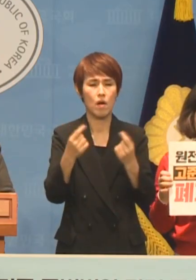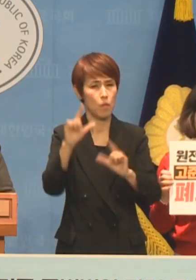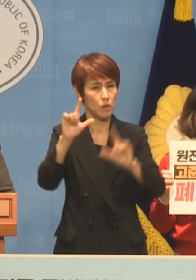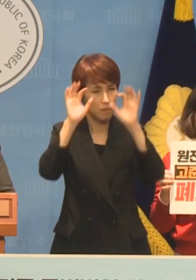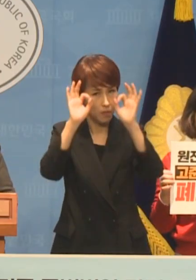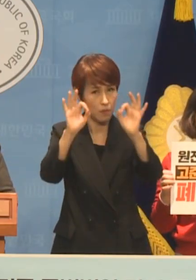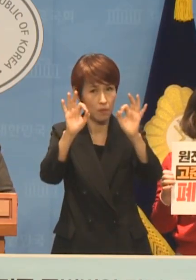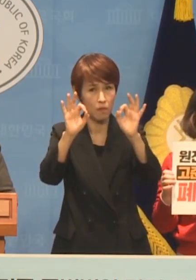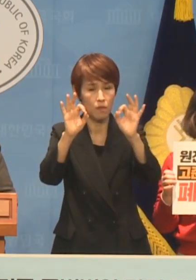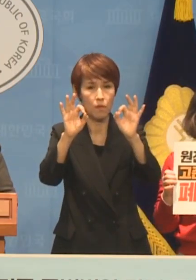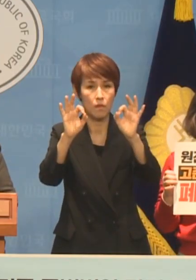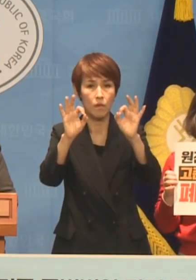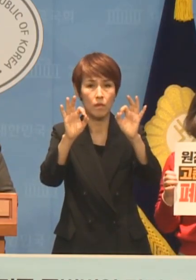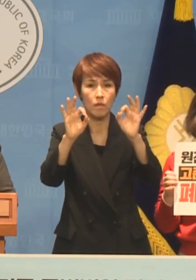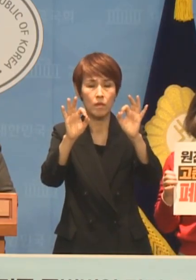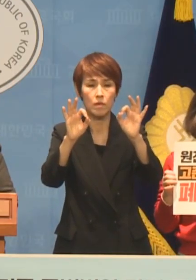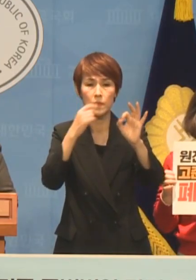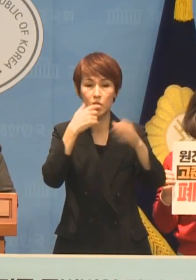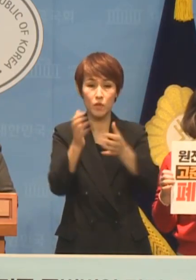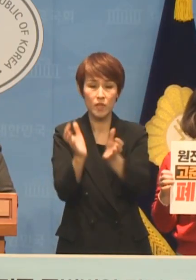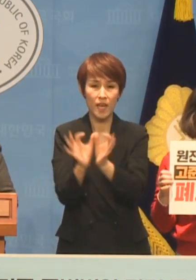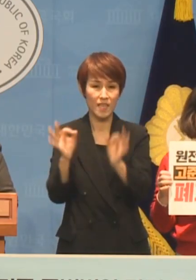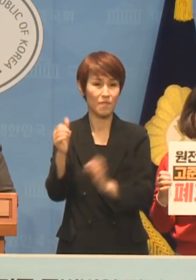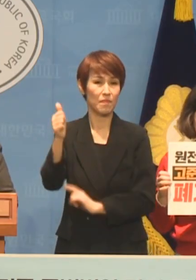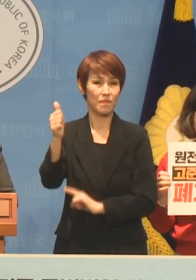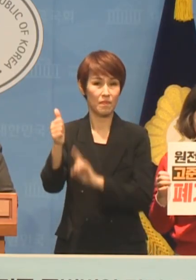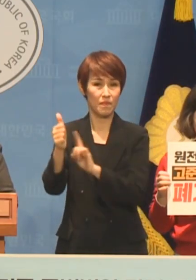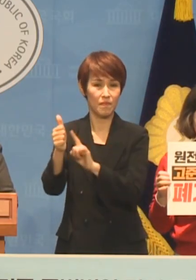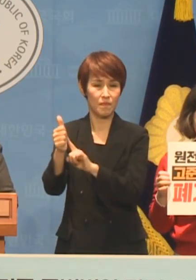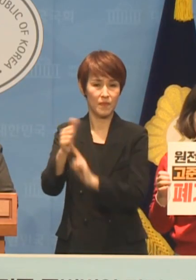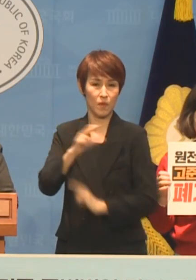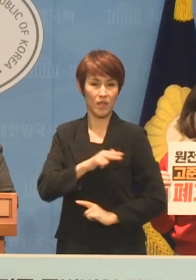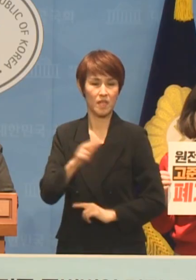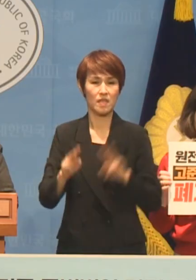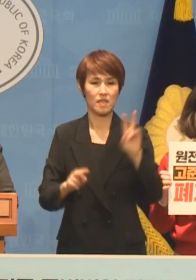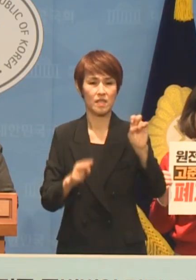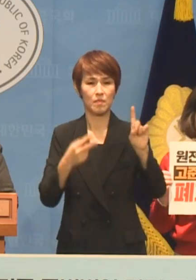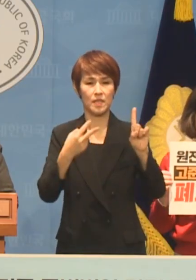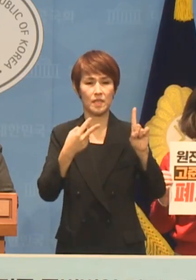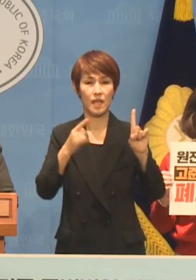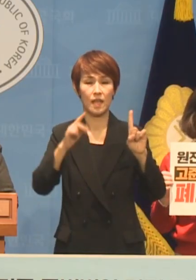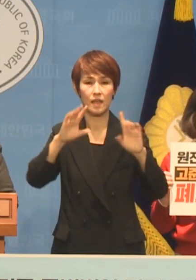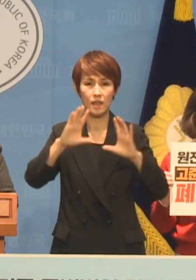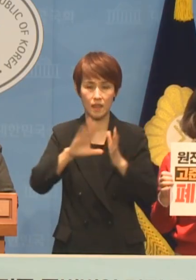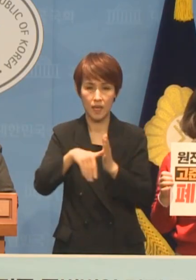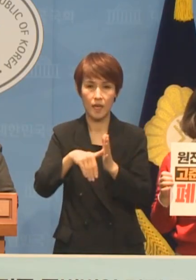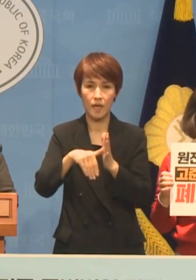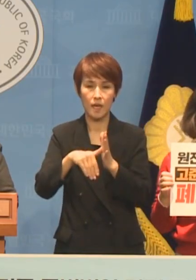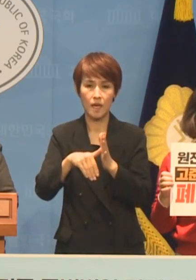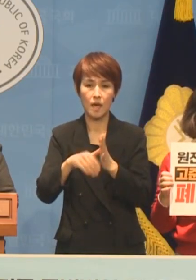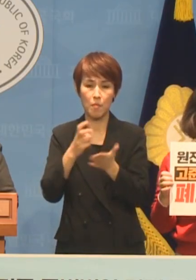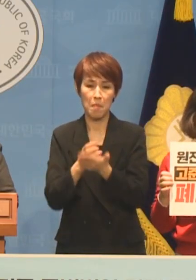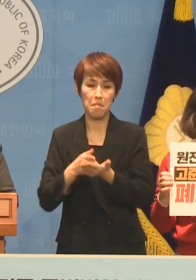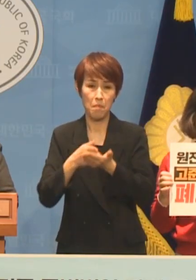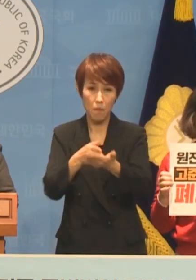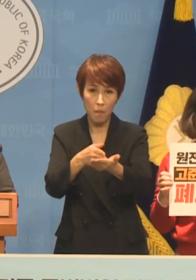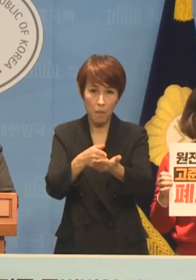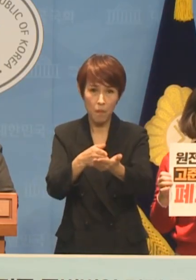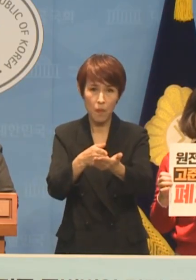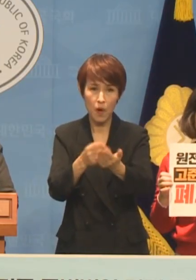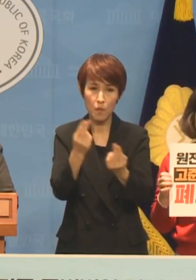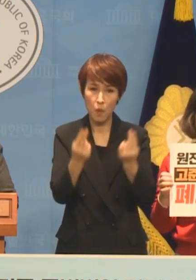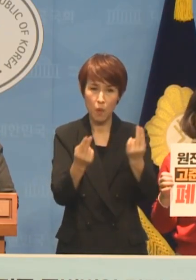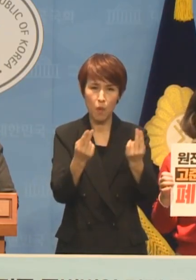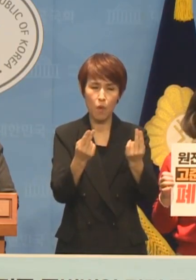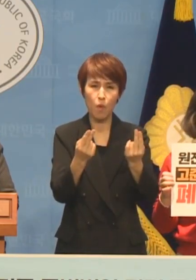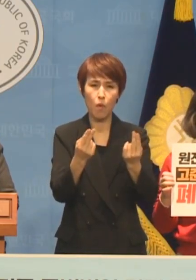보이지만 사실상 더불어민주당의 김성환 의원이 21대 때 발의했던 특별법에 비해서 지금 굉장히 좀 후퇴한